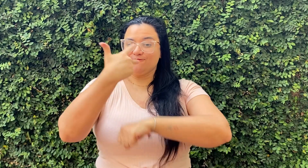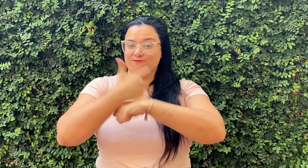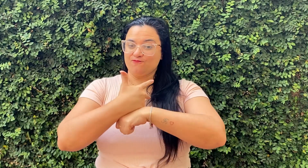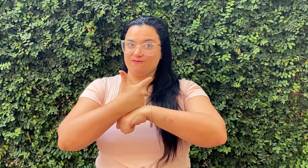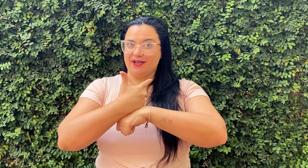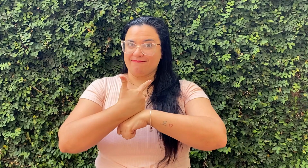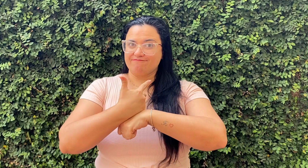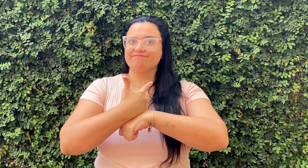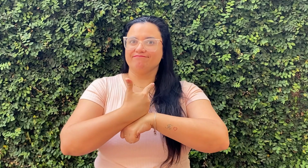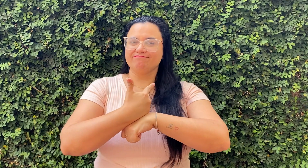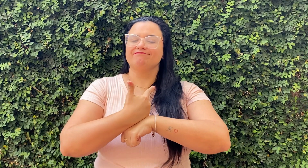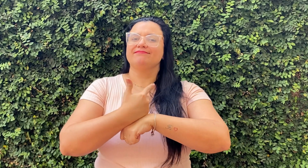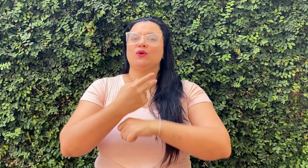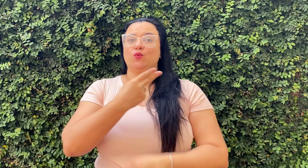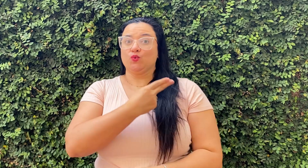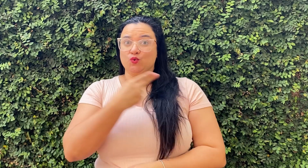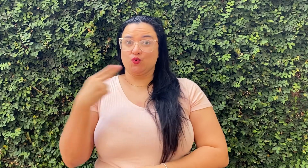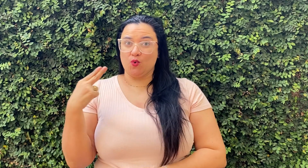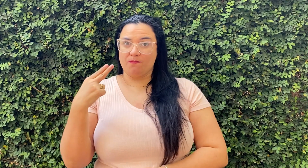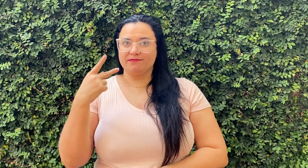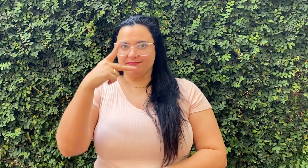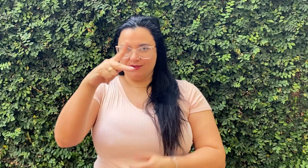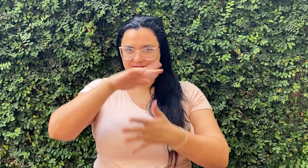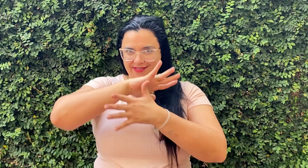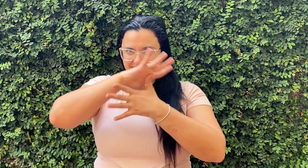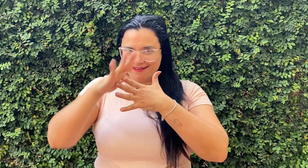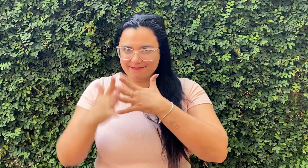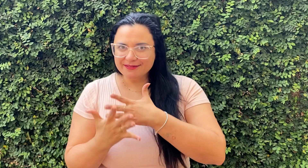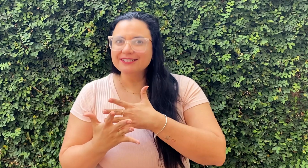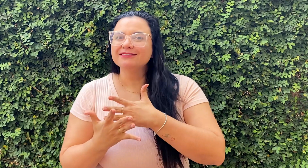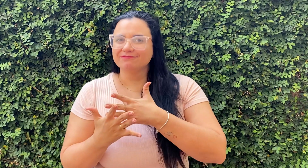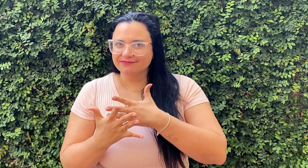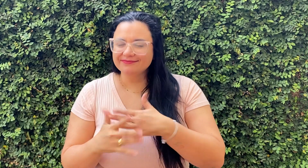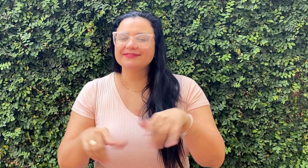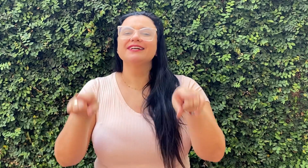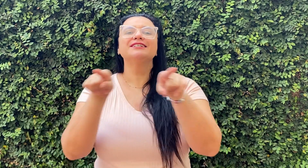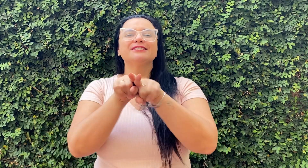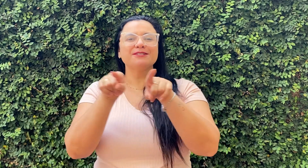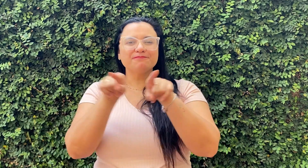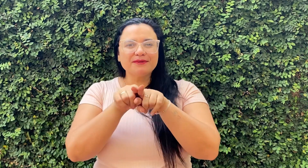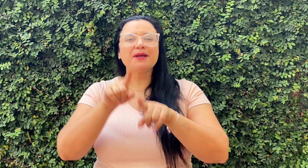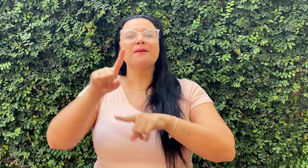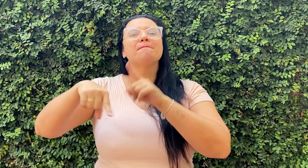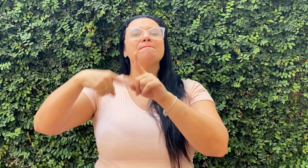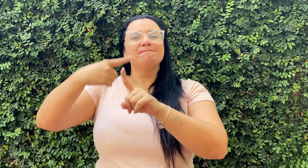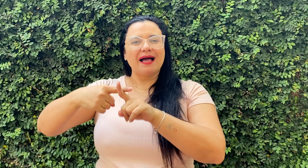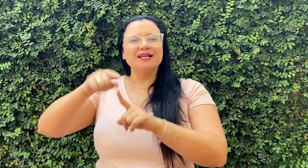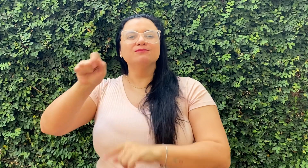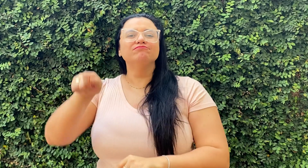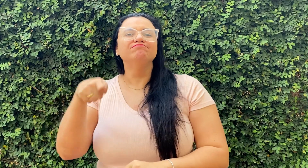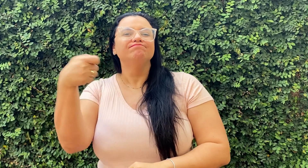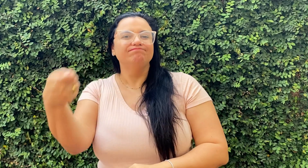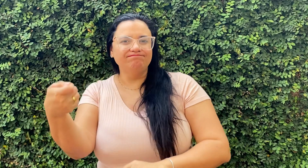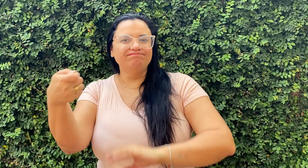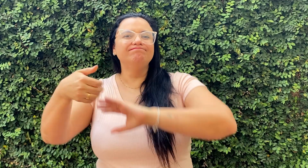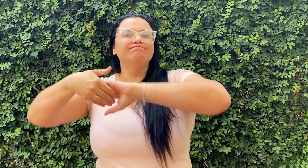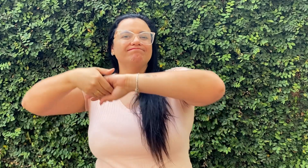Você vai se filmar fazendo o seu nome em Libras, seu nome em alfabeto, mais um sinal